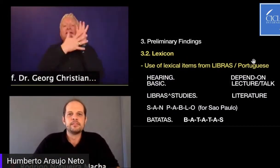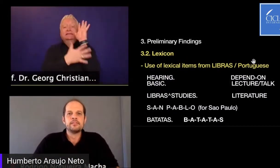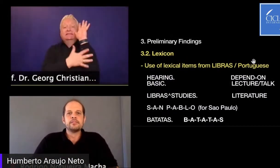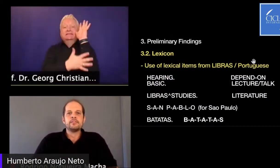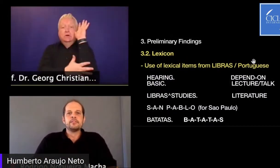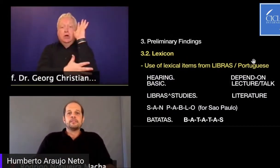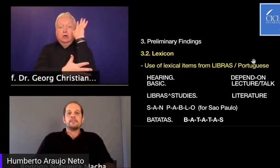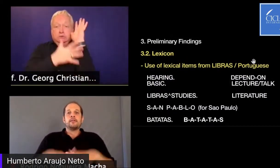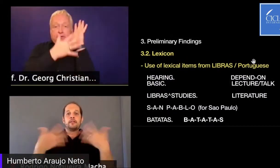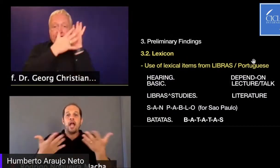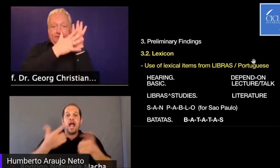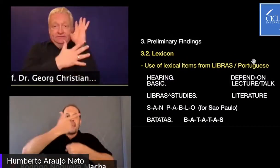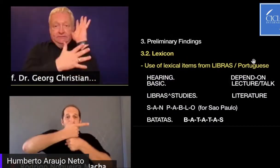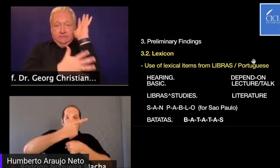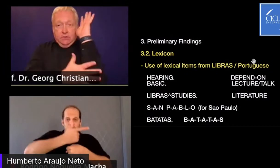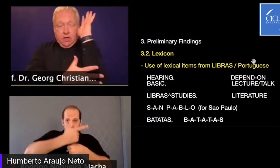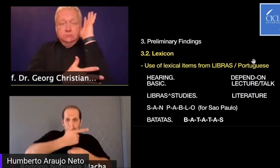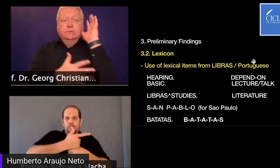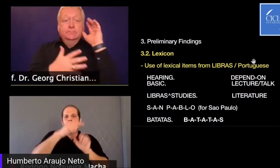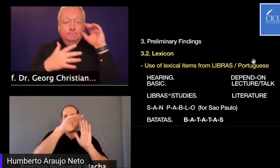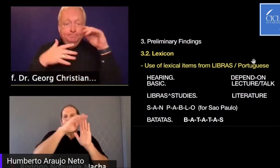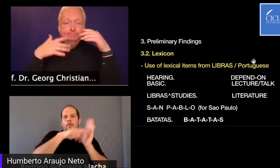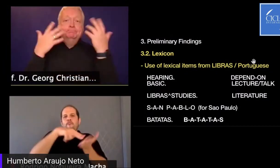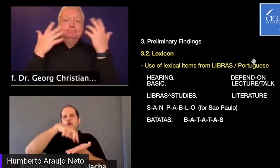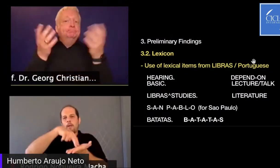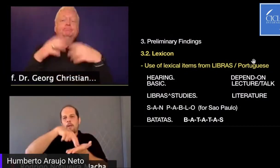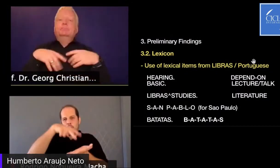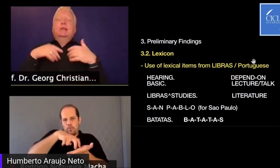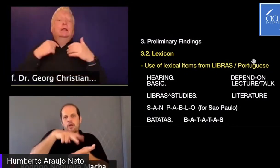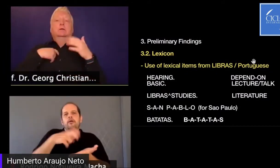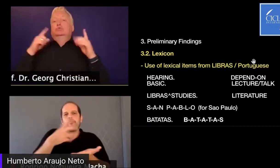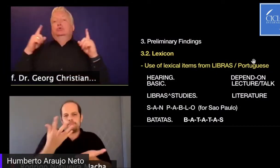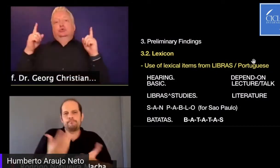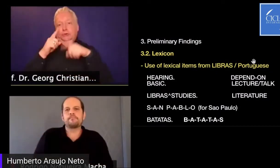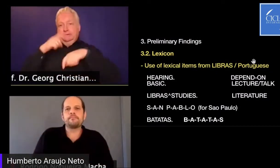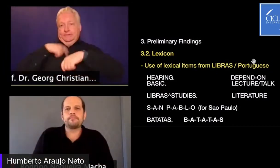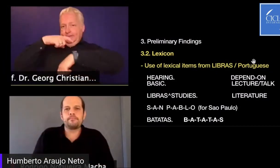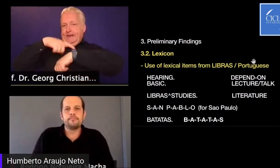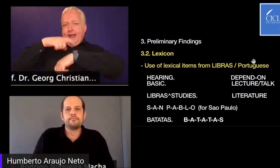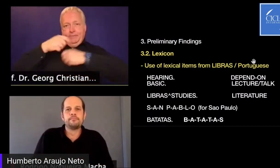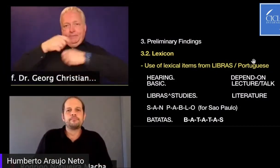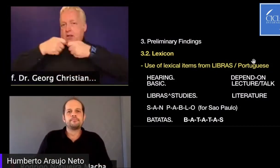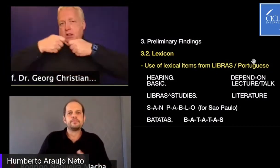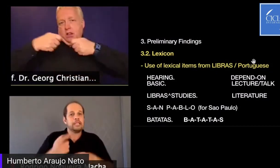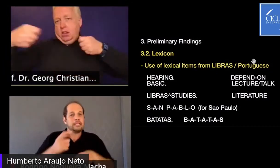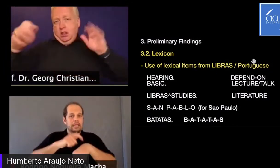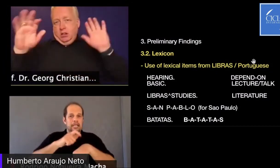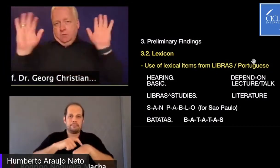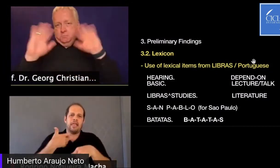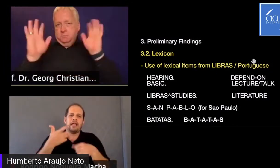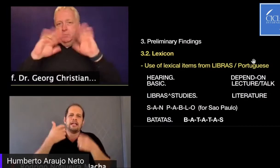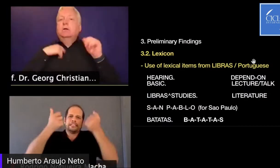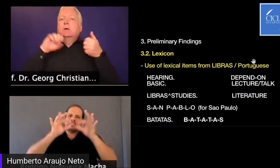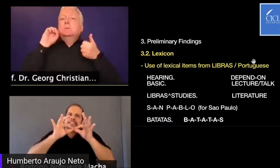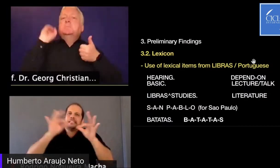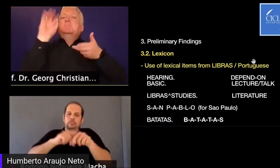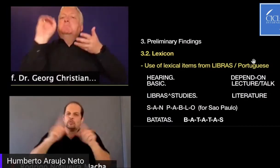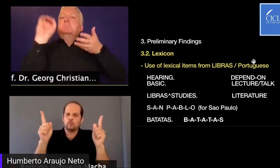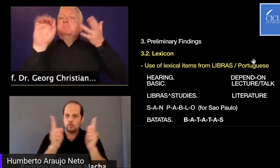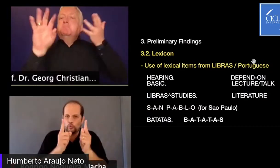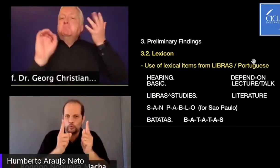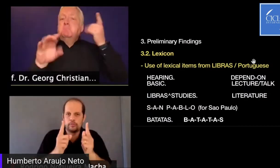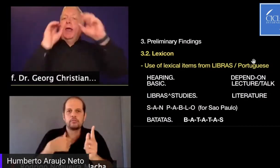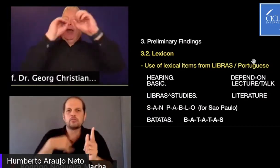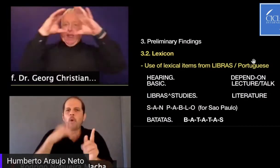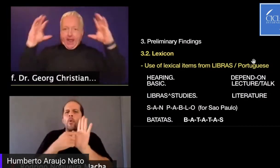trocas. Pensando agora no nível lexical, né? Nos itens lexicais que